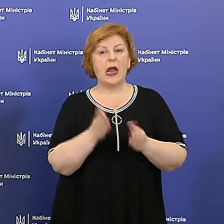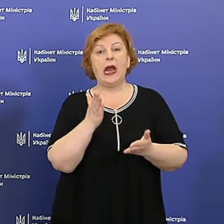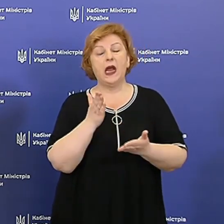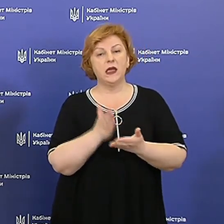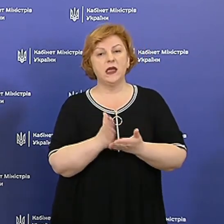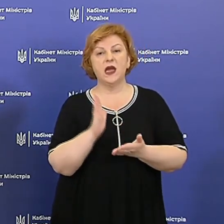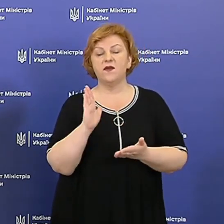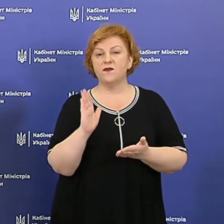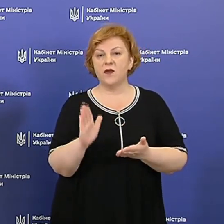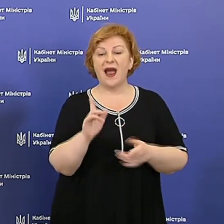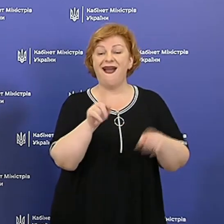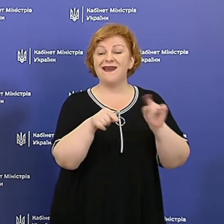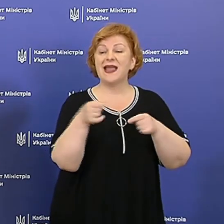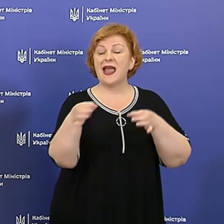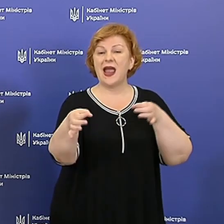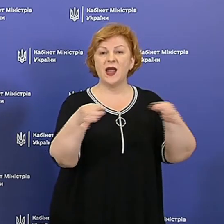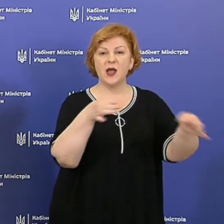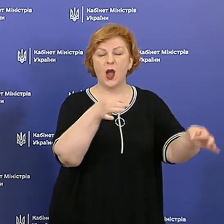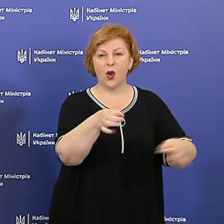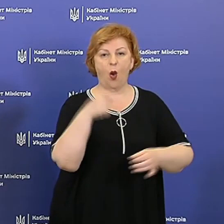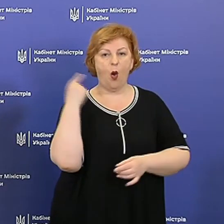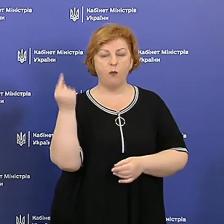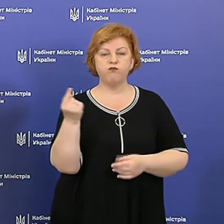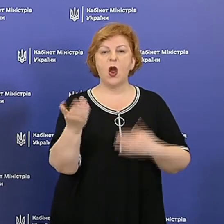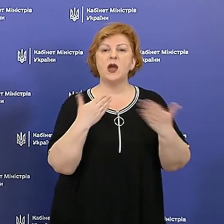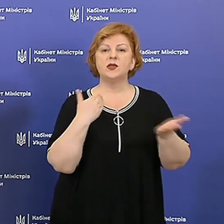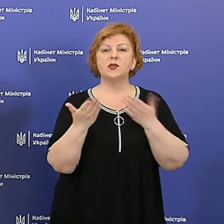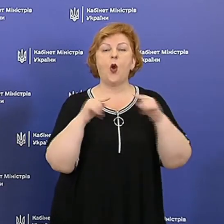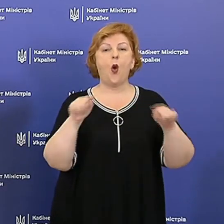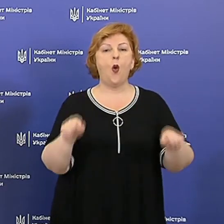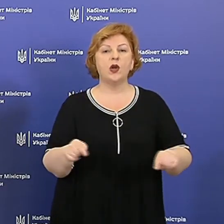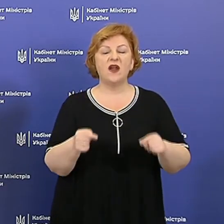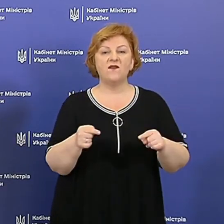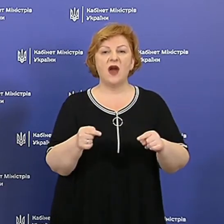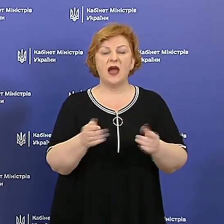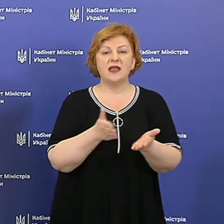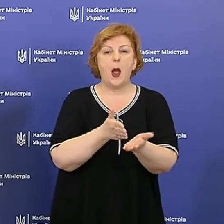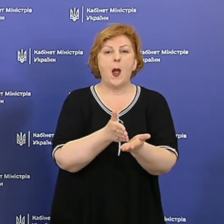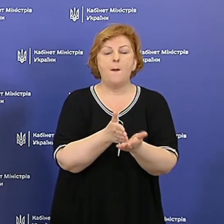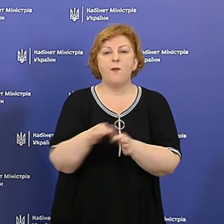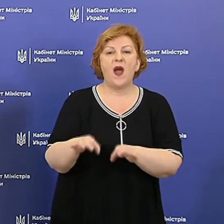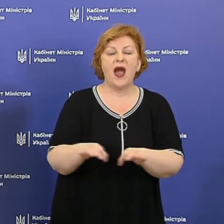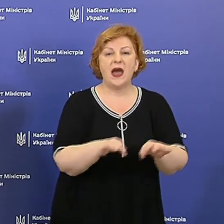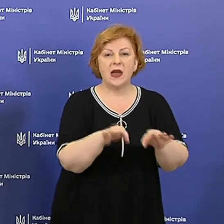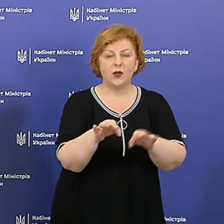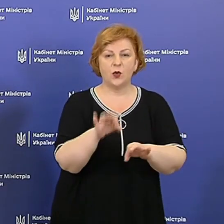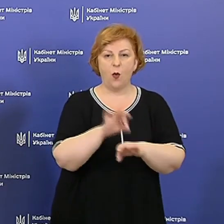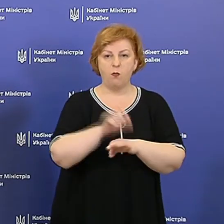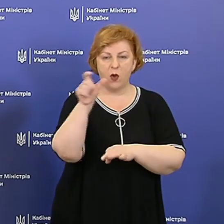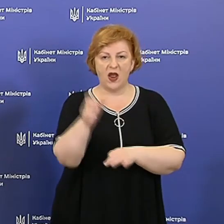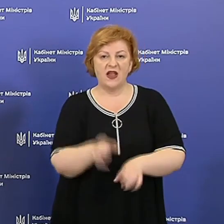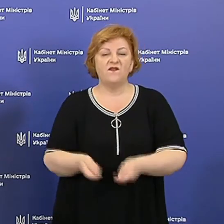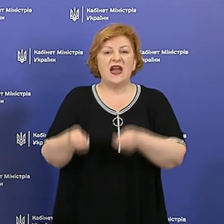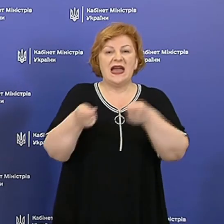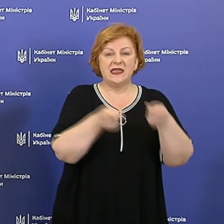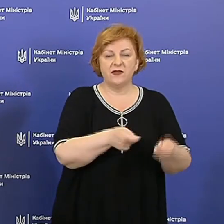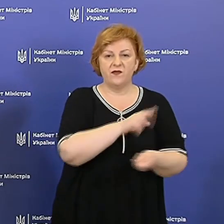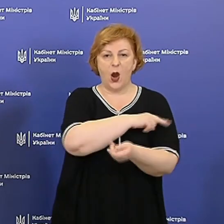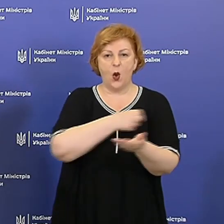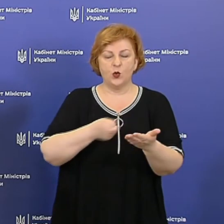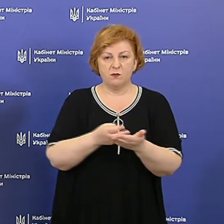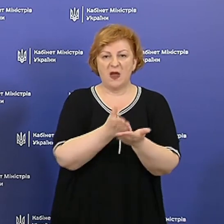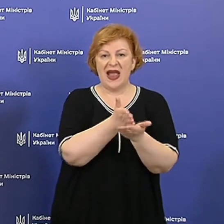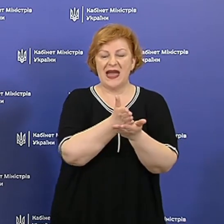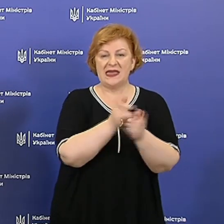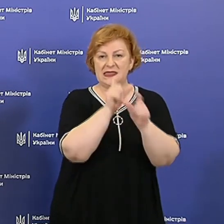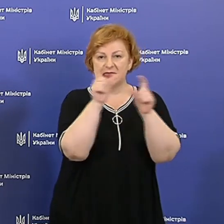в деяких областях стосовно організації маршрутів пацієнтів і довезення до госпіталізації в заклади,